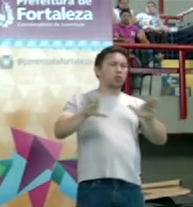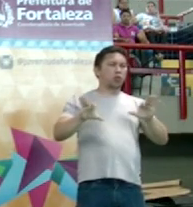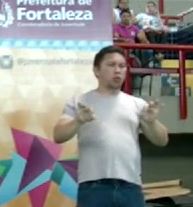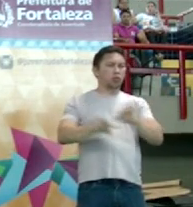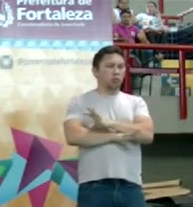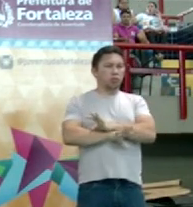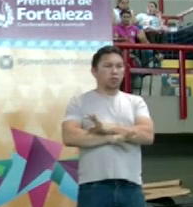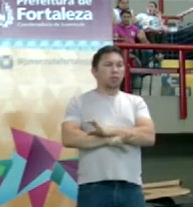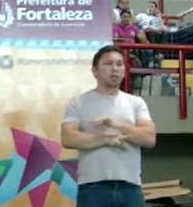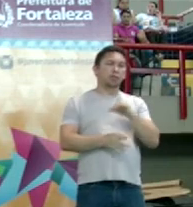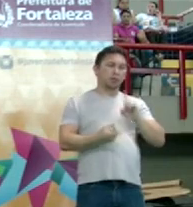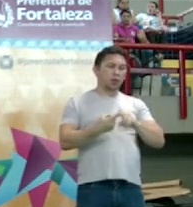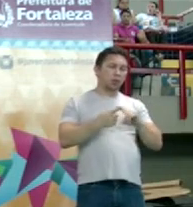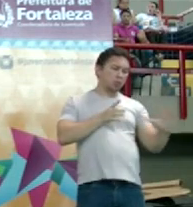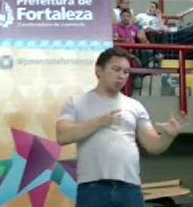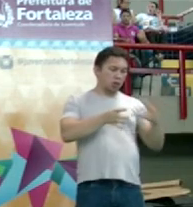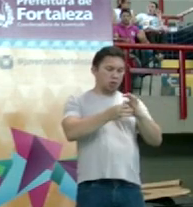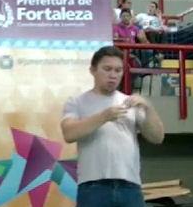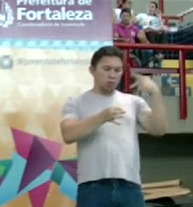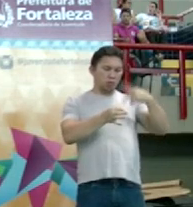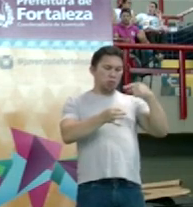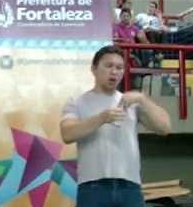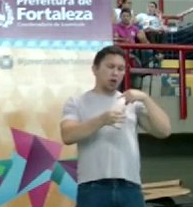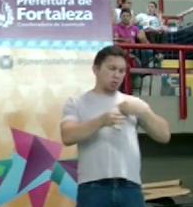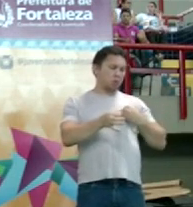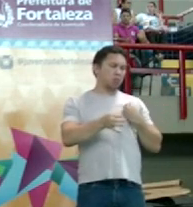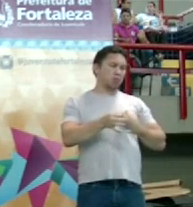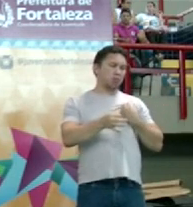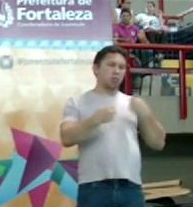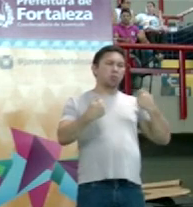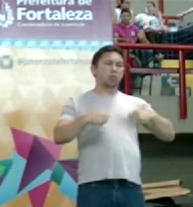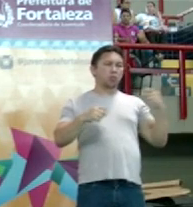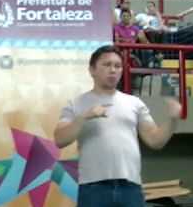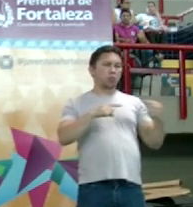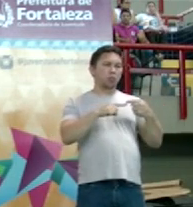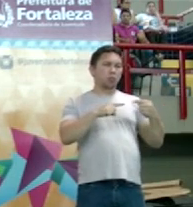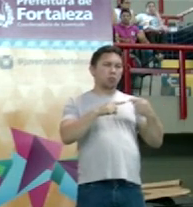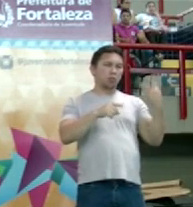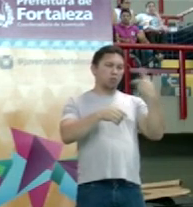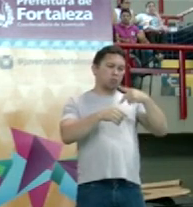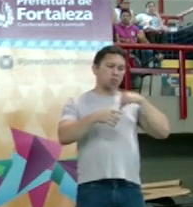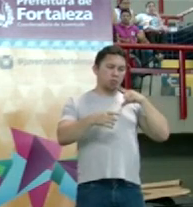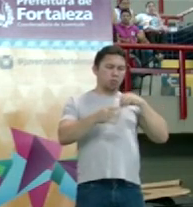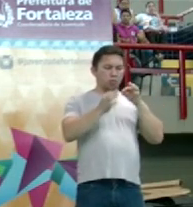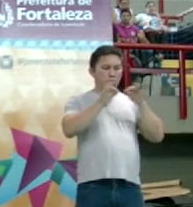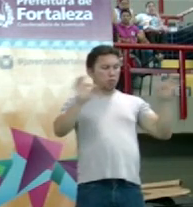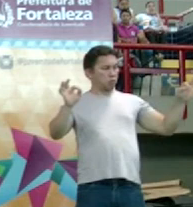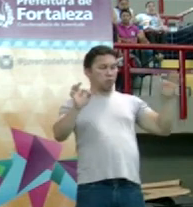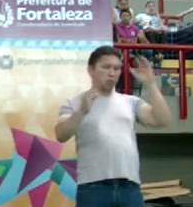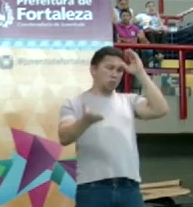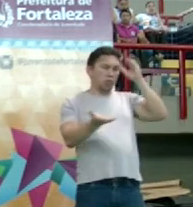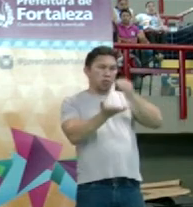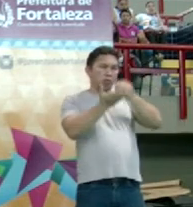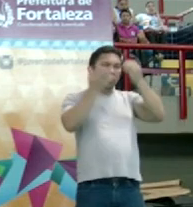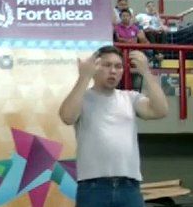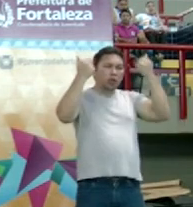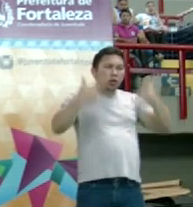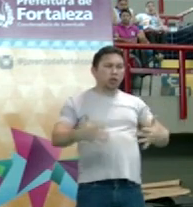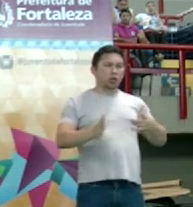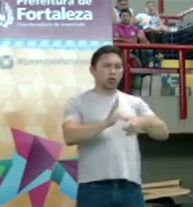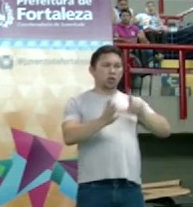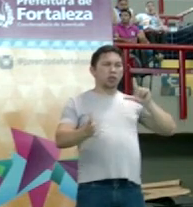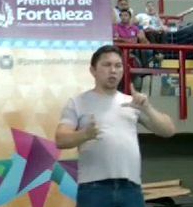O conector, eu já botei que ele precisa... Está isso daí e a frase tese que eu já